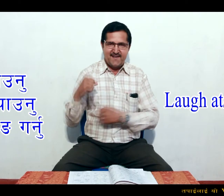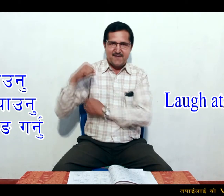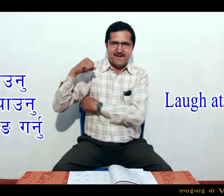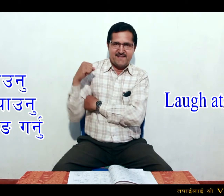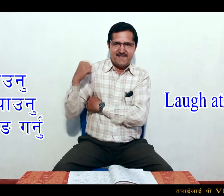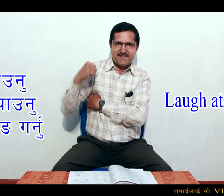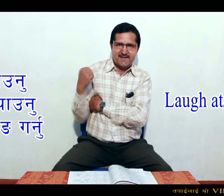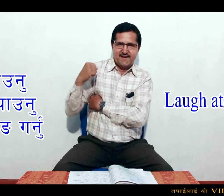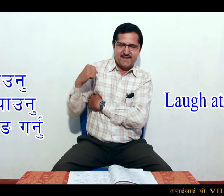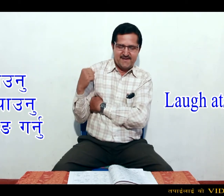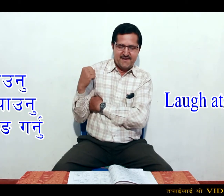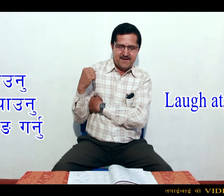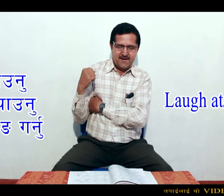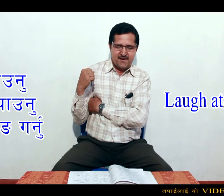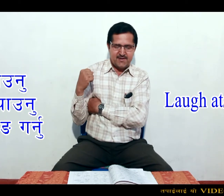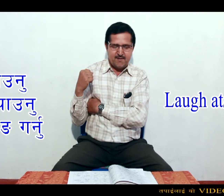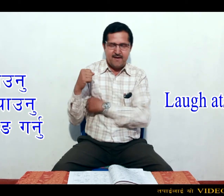अथवा यसरी, अथवा